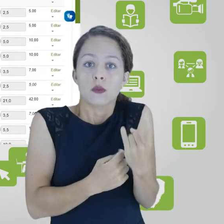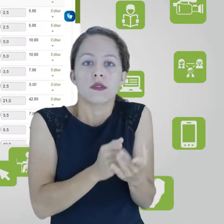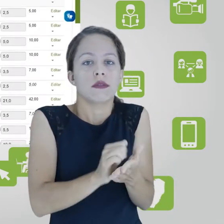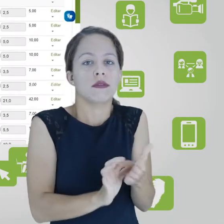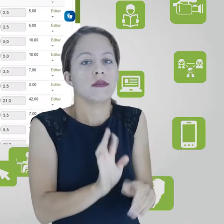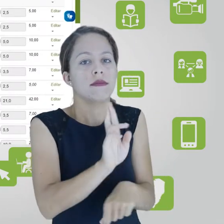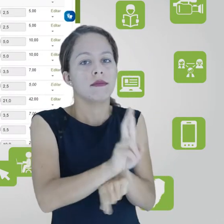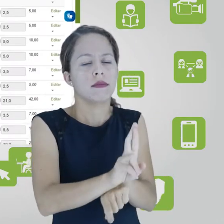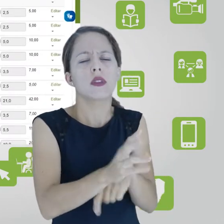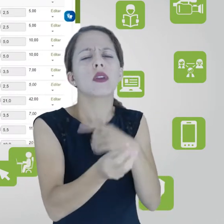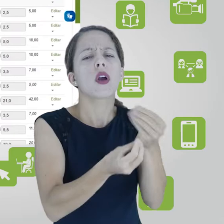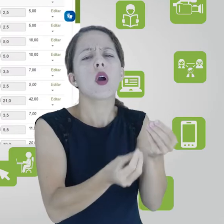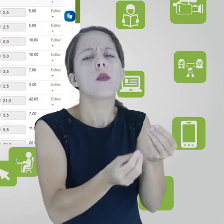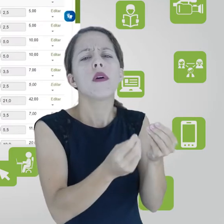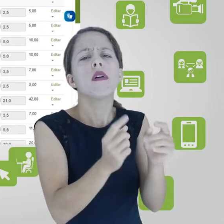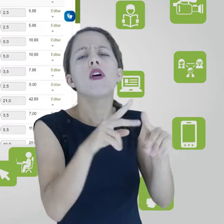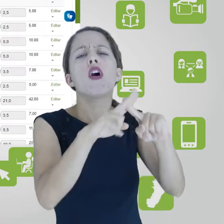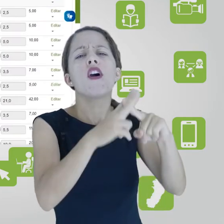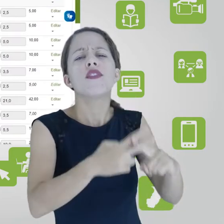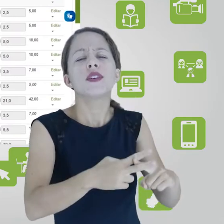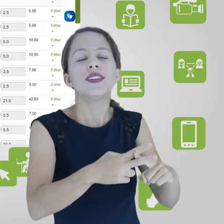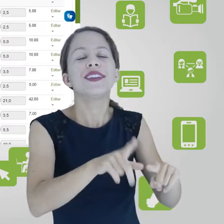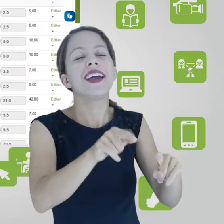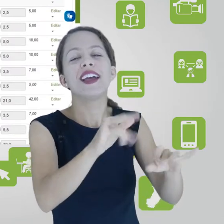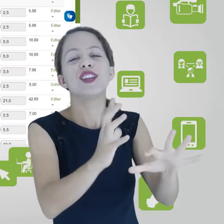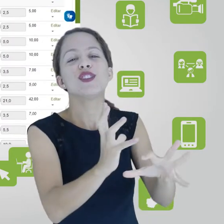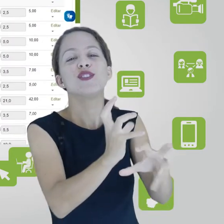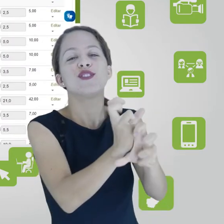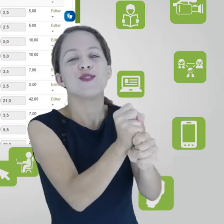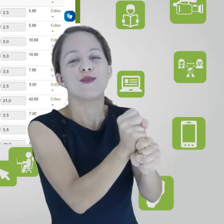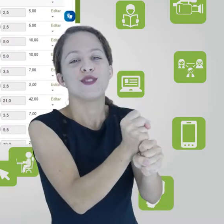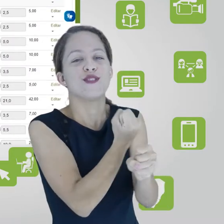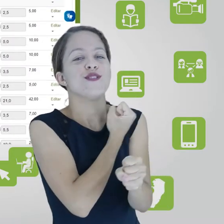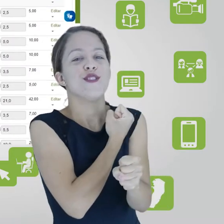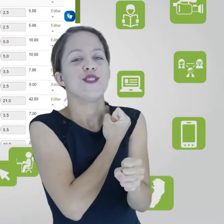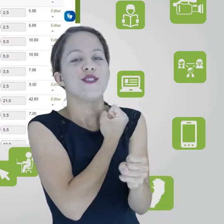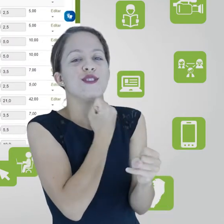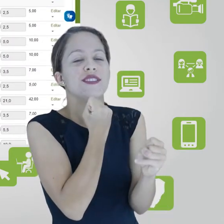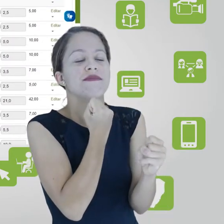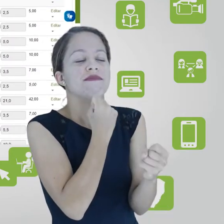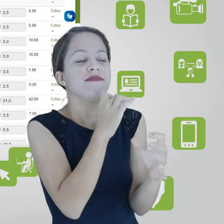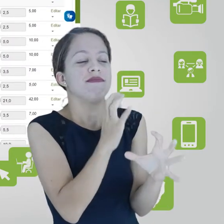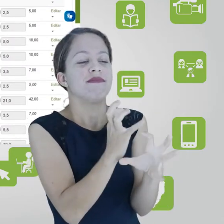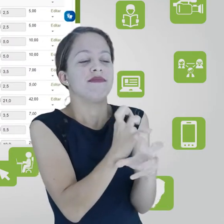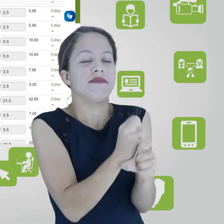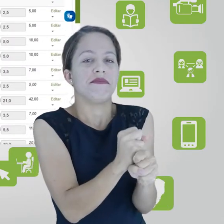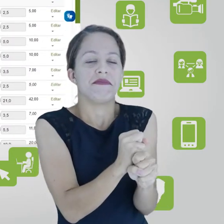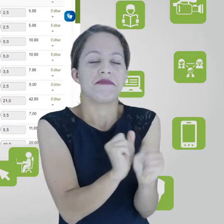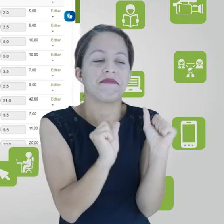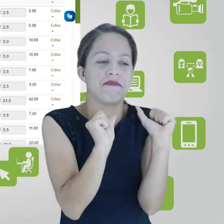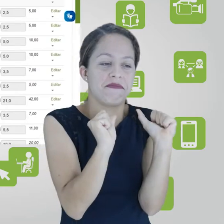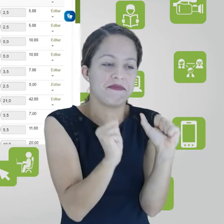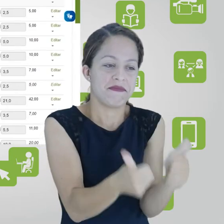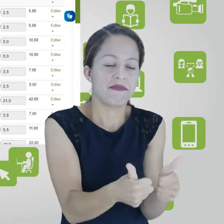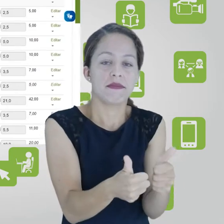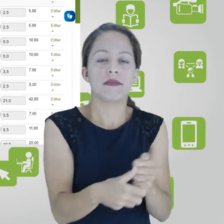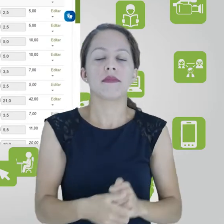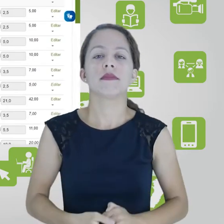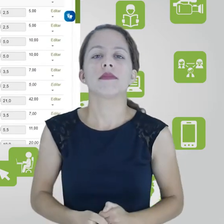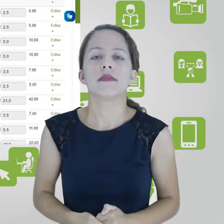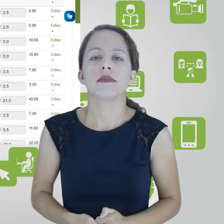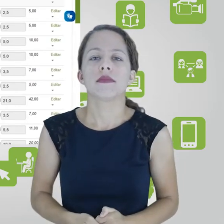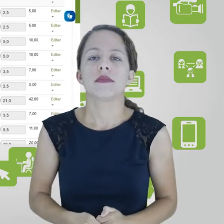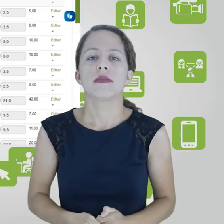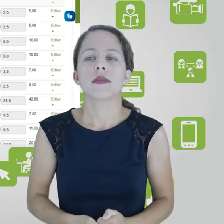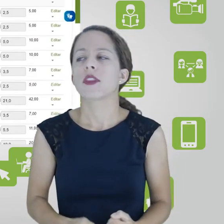recuperação. E qual vai ser a configuração dessa categoria? Soma das notas.